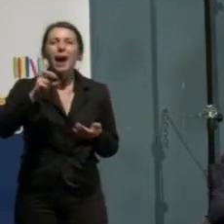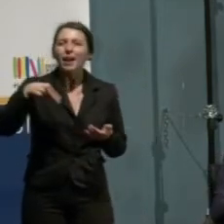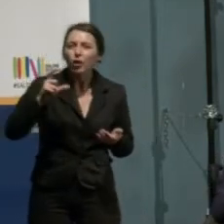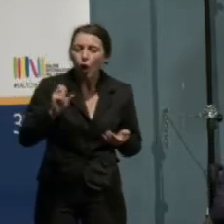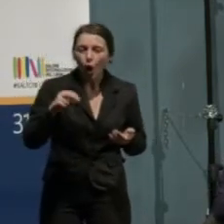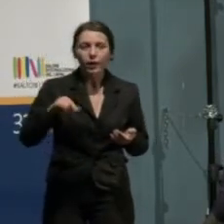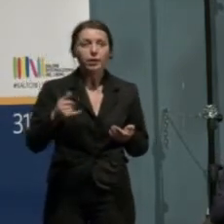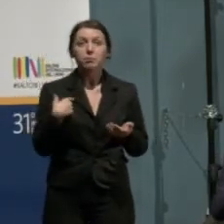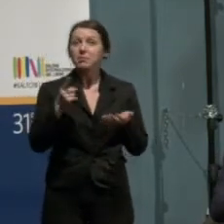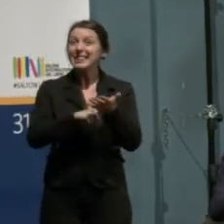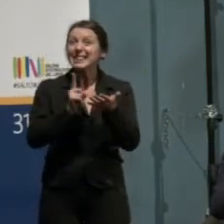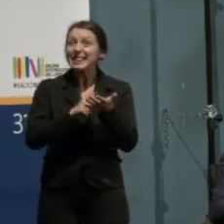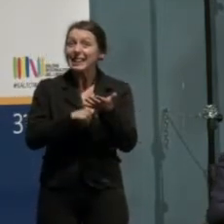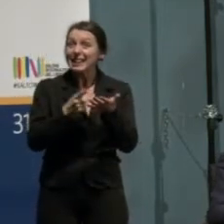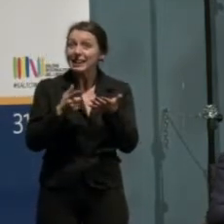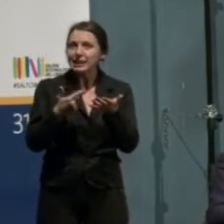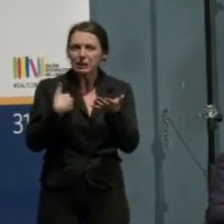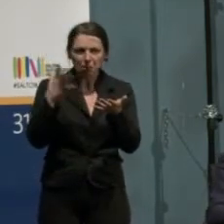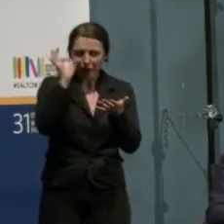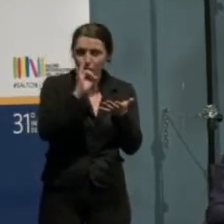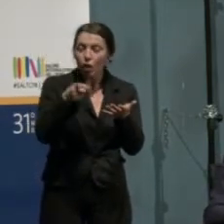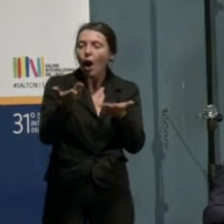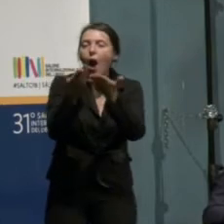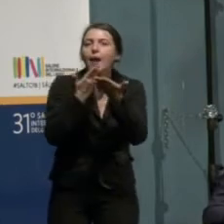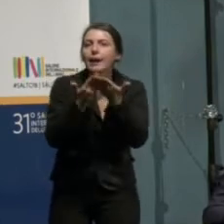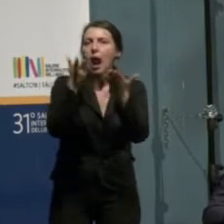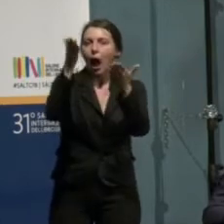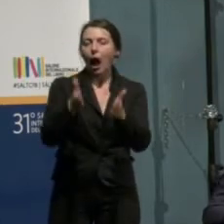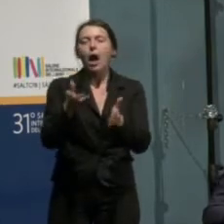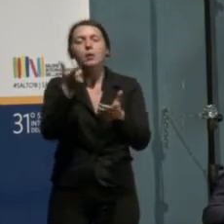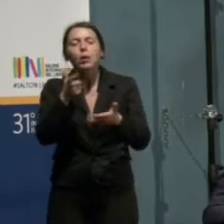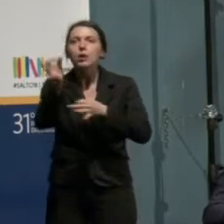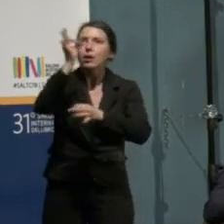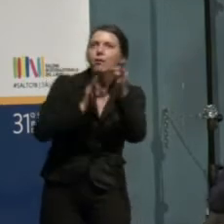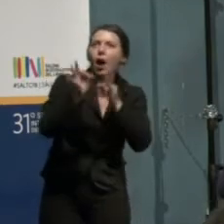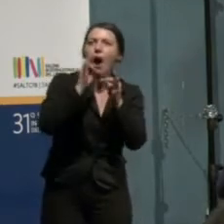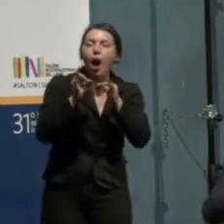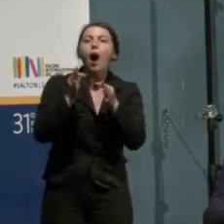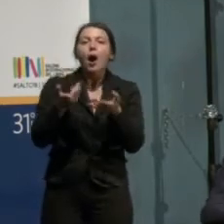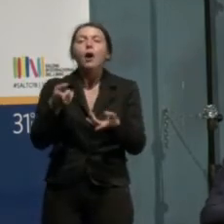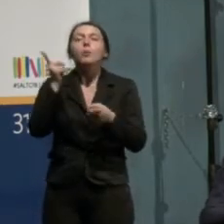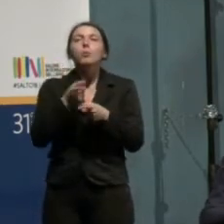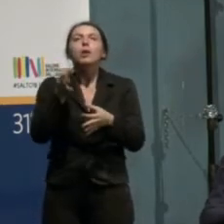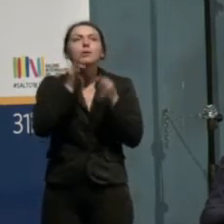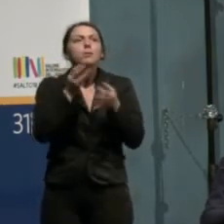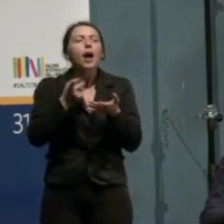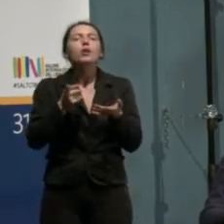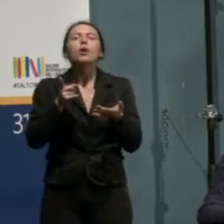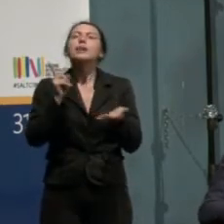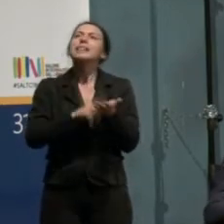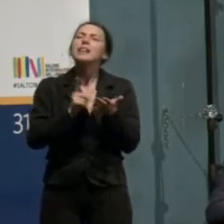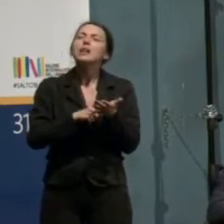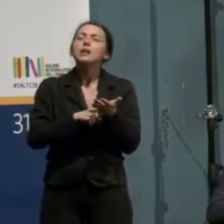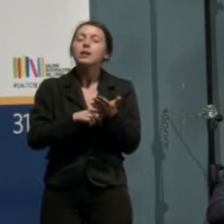molti dei temi di diritto non avrei capito niente perché luigi è uno che ci ha insegnato che i diritti li difende anche per caino non so se sono chiaro